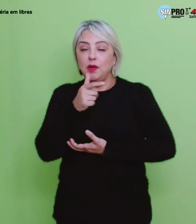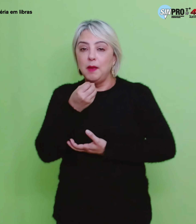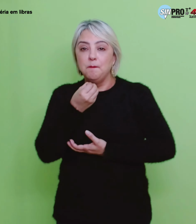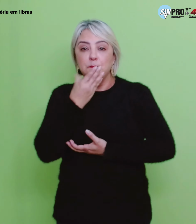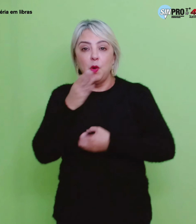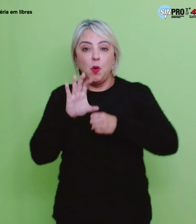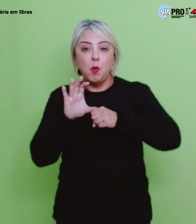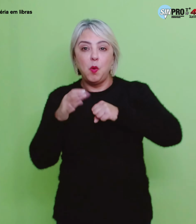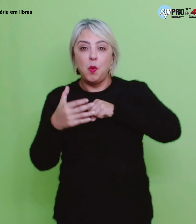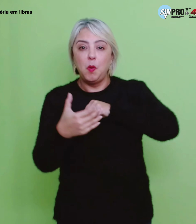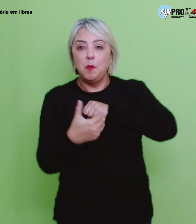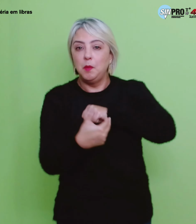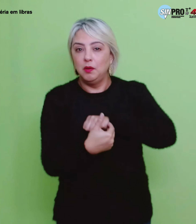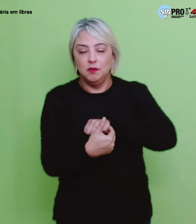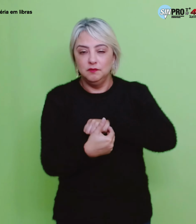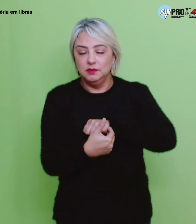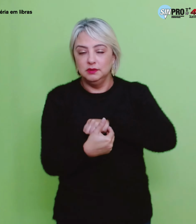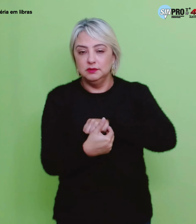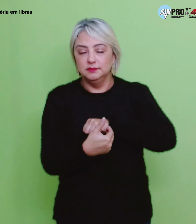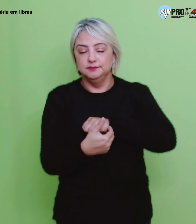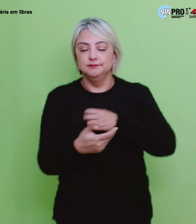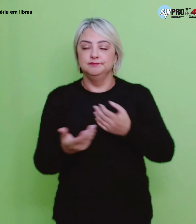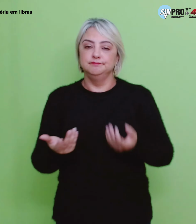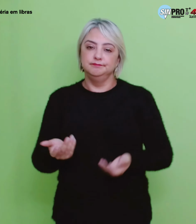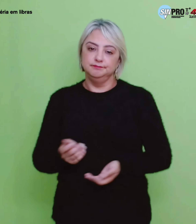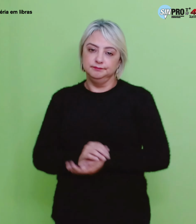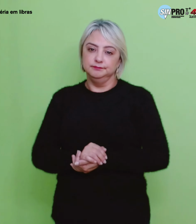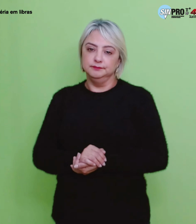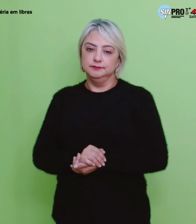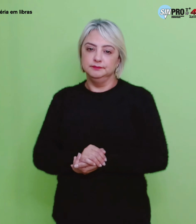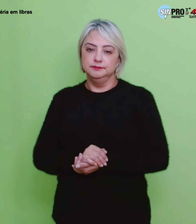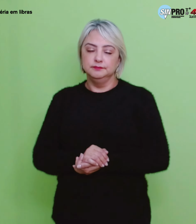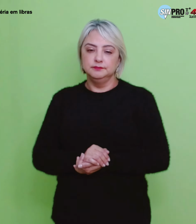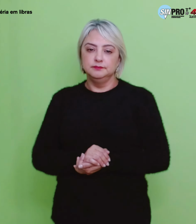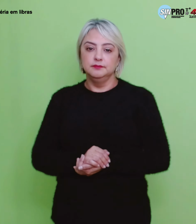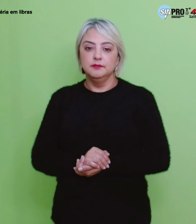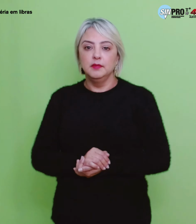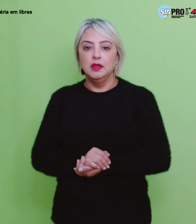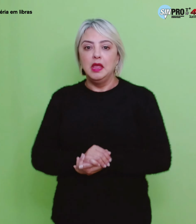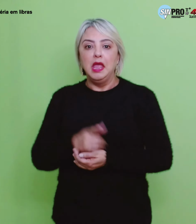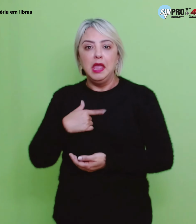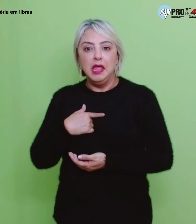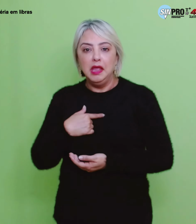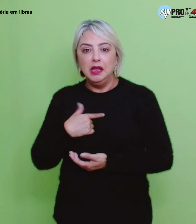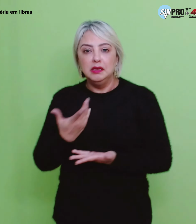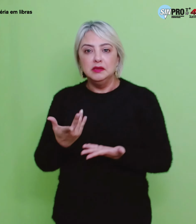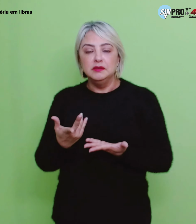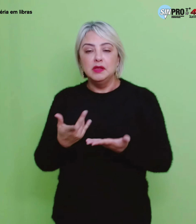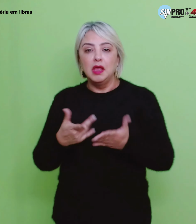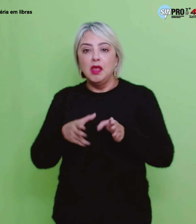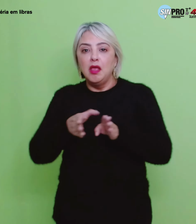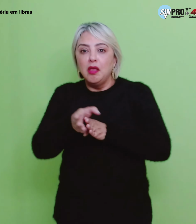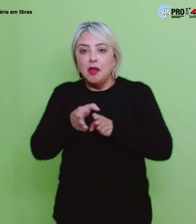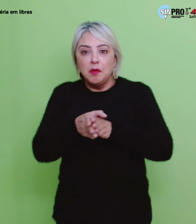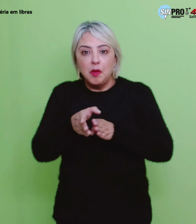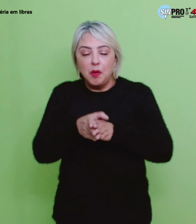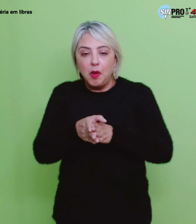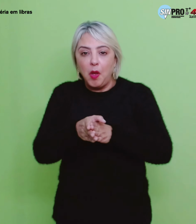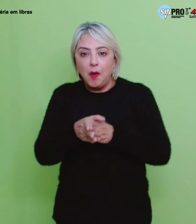medicamentos que não fazem qualquer efeito contra o Covid-19. Transgridem os protocolos